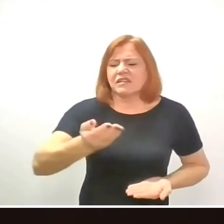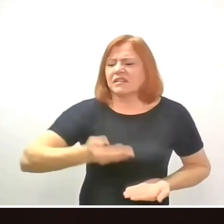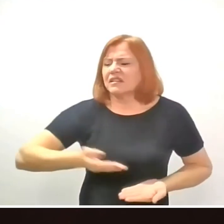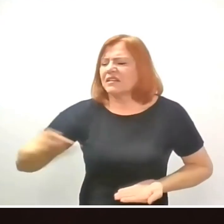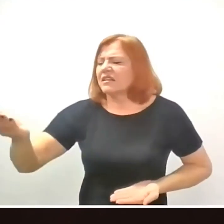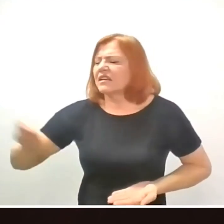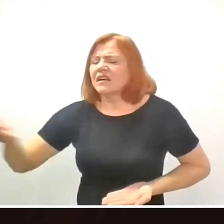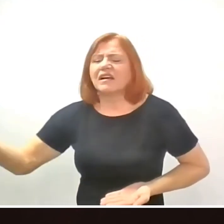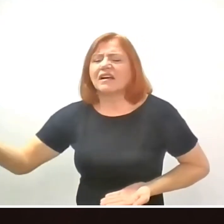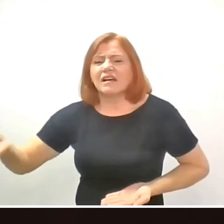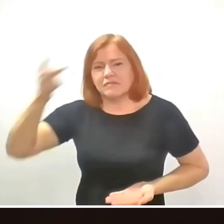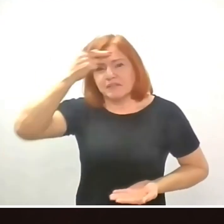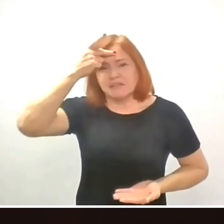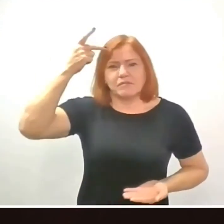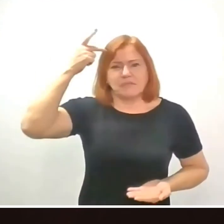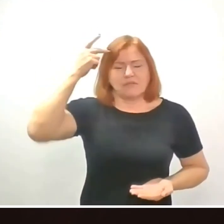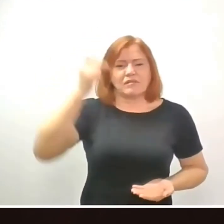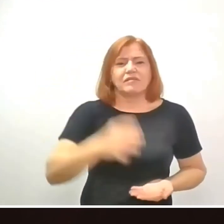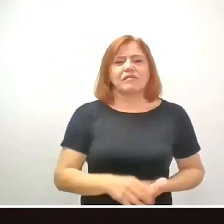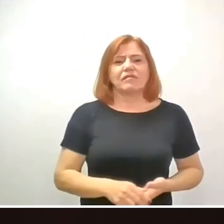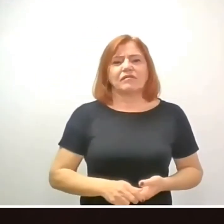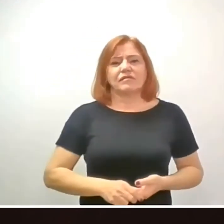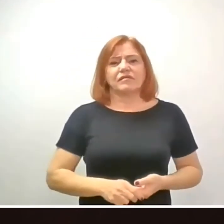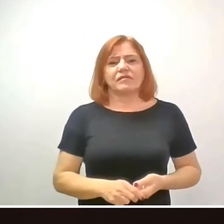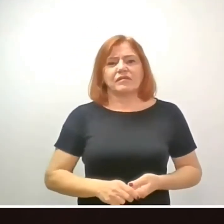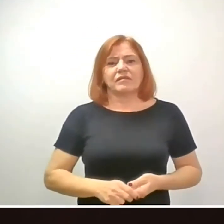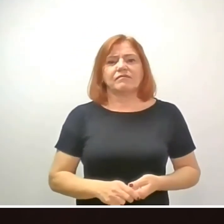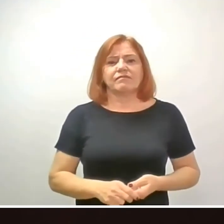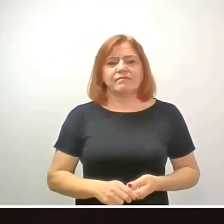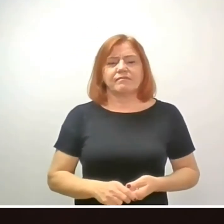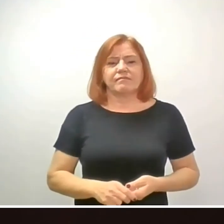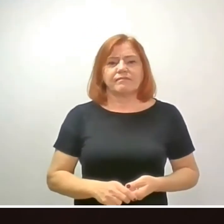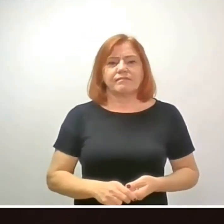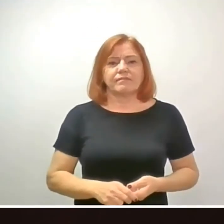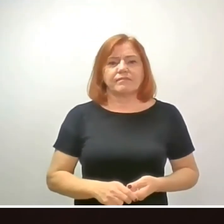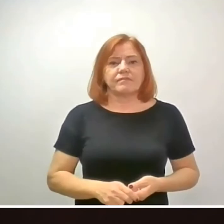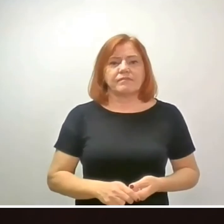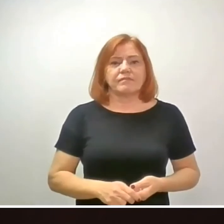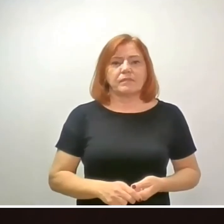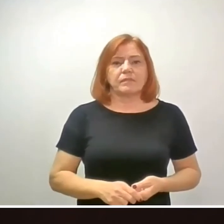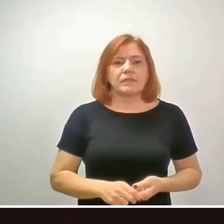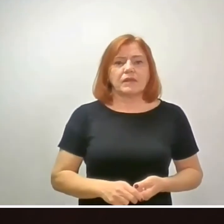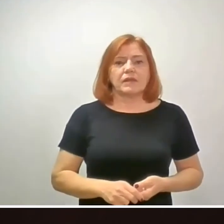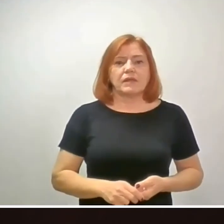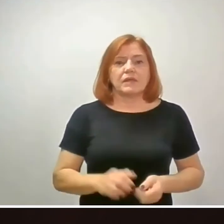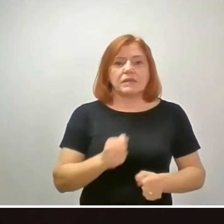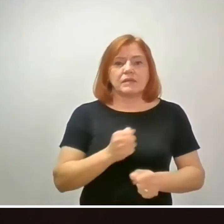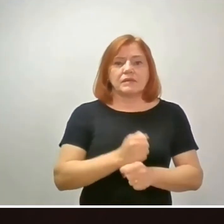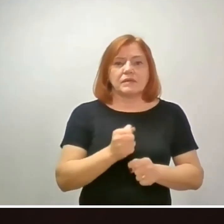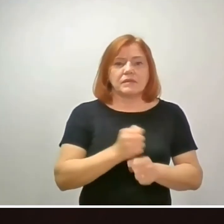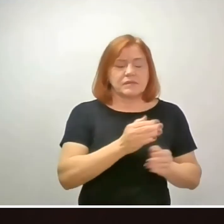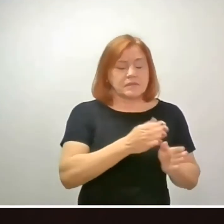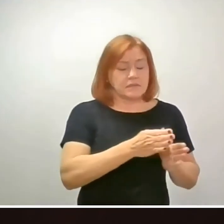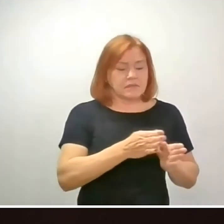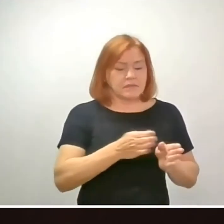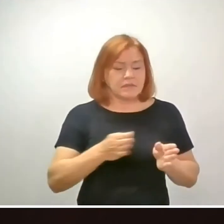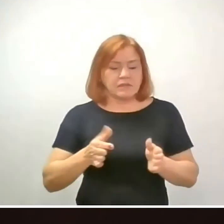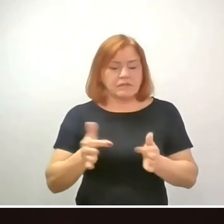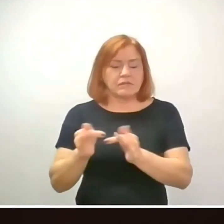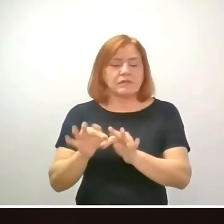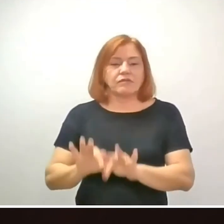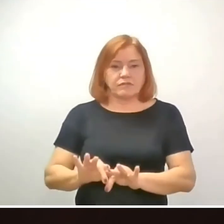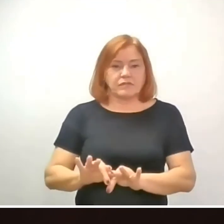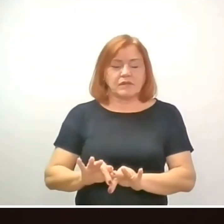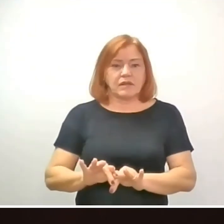livros. Até o final desse ano, nós teremos, de 2019 até o final desse ano,